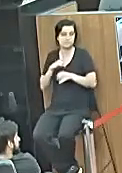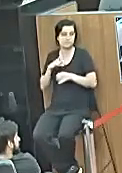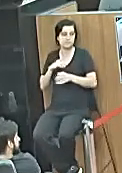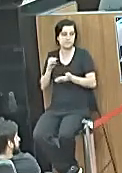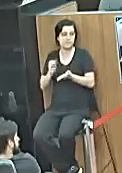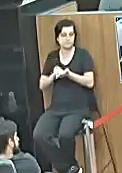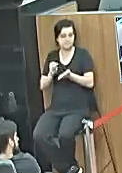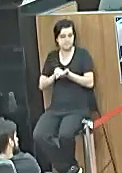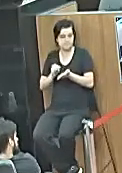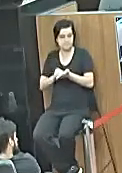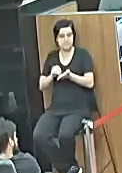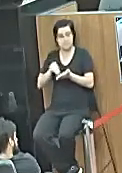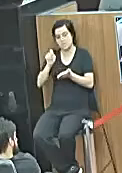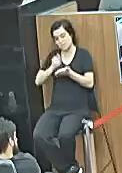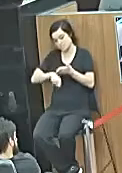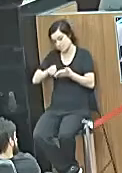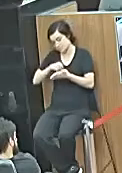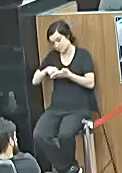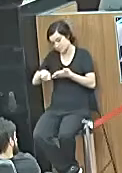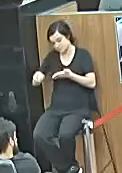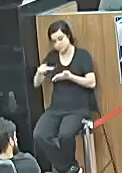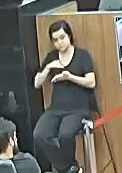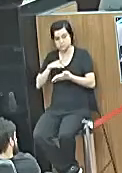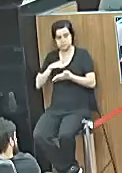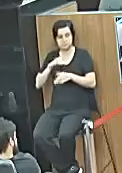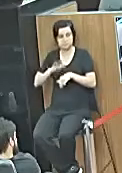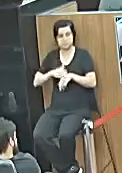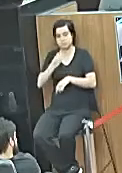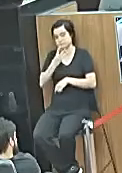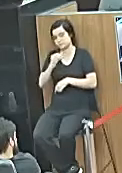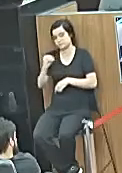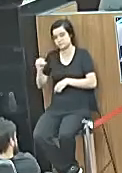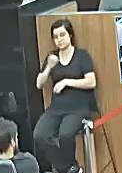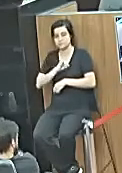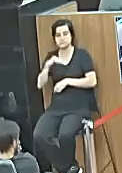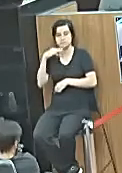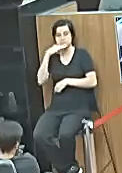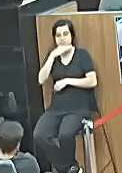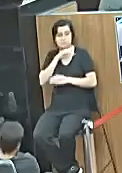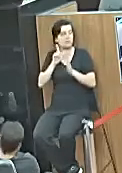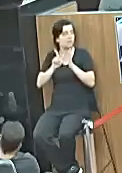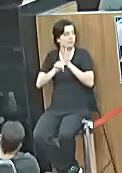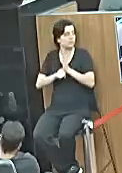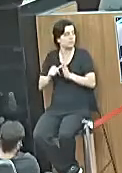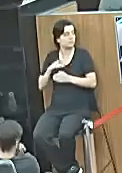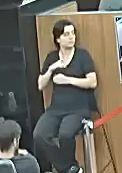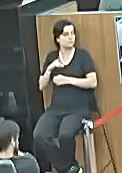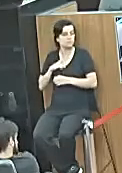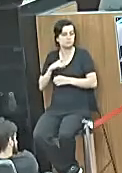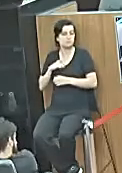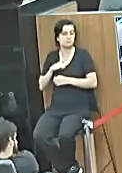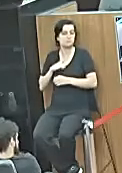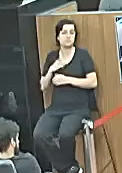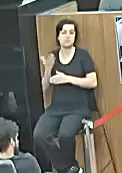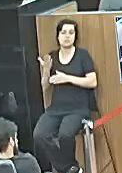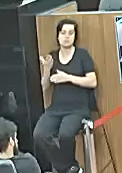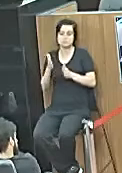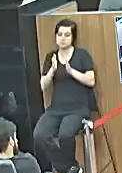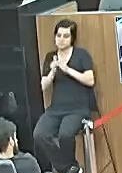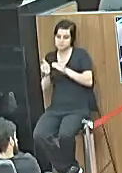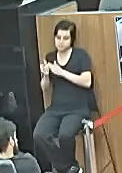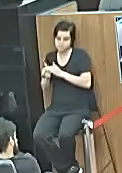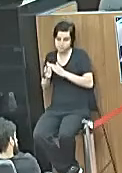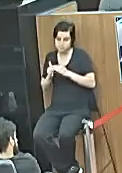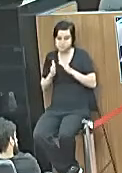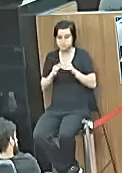da polícia civil de minas são mais de 300 da canção levando em consideração o atrasado nos andamentos dos inquéritos e